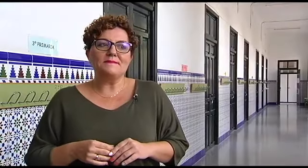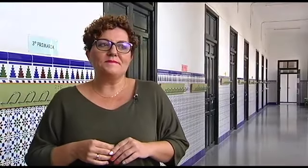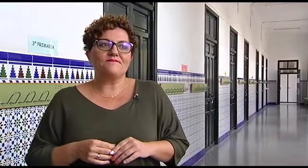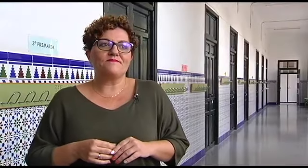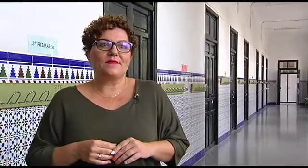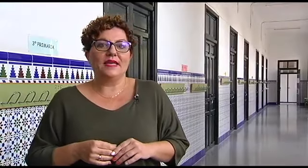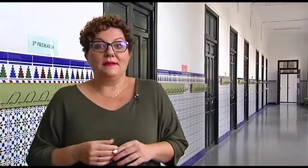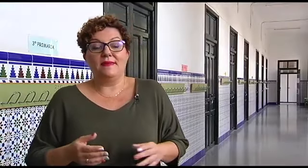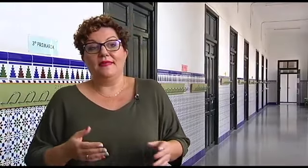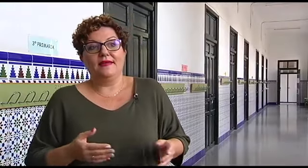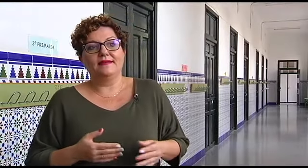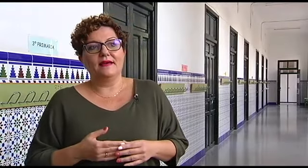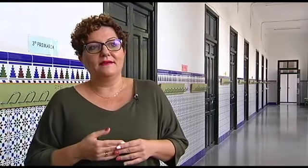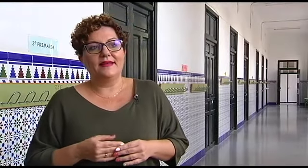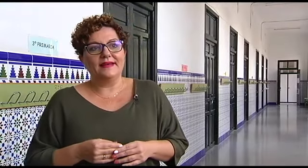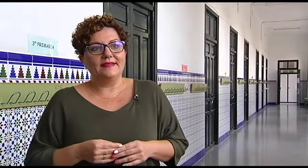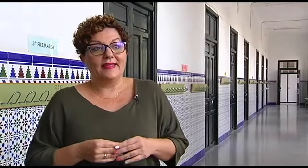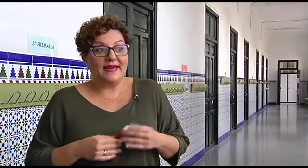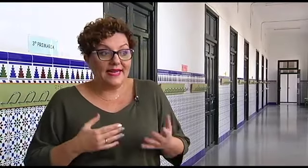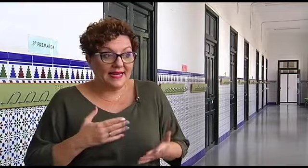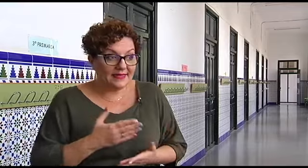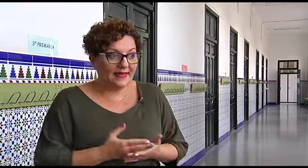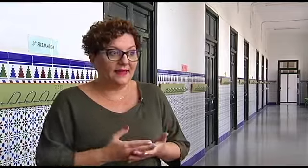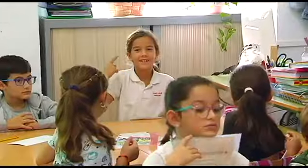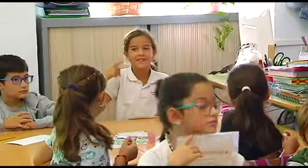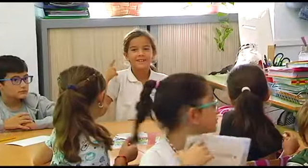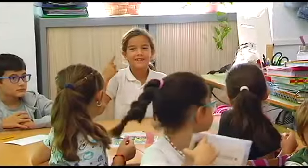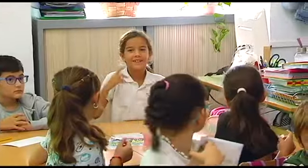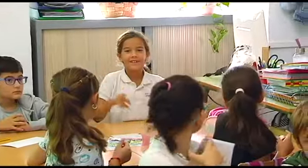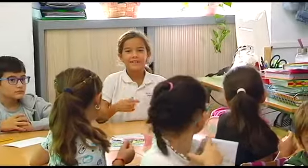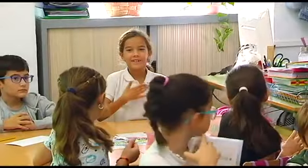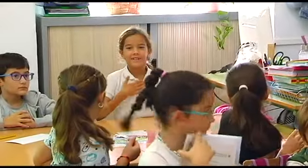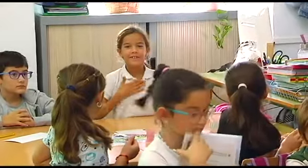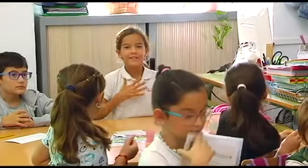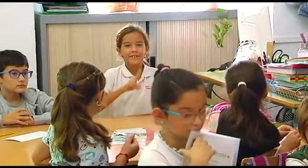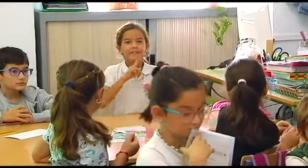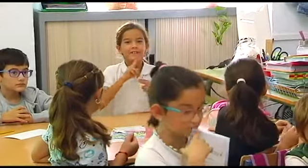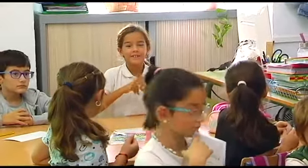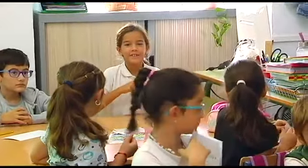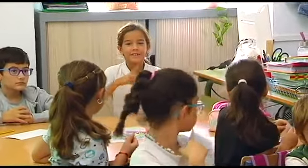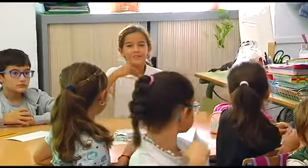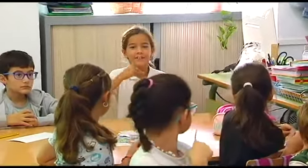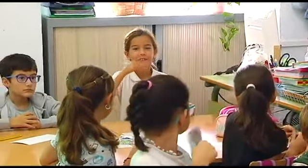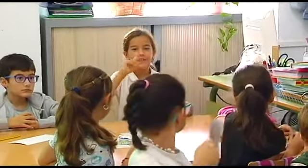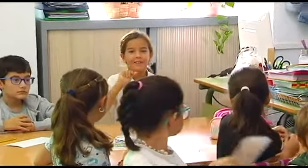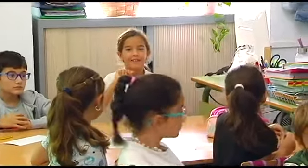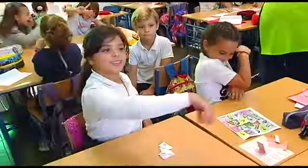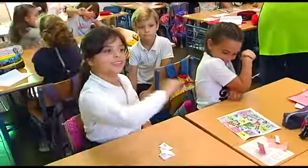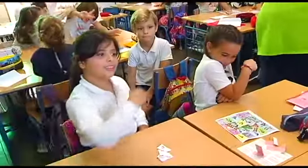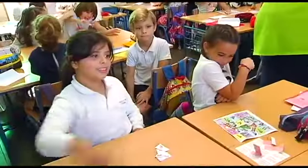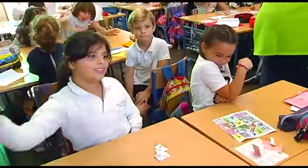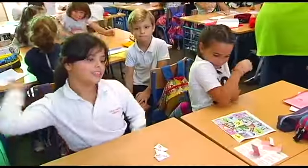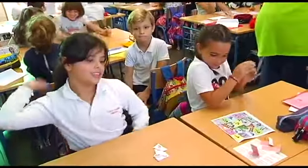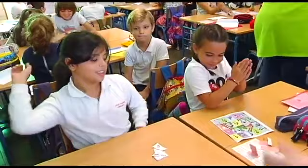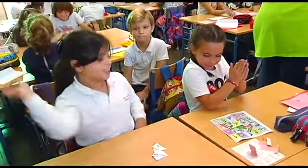las madres están encantadas. Y las que no tienen niños o niñas sordos saben que sus